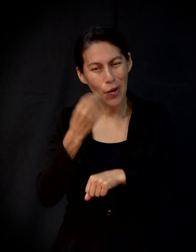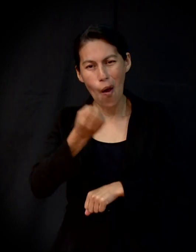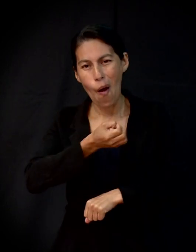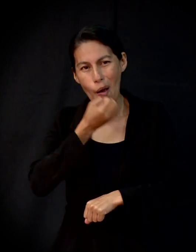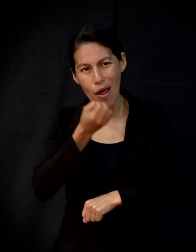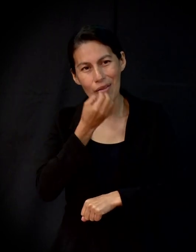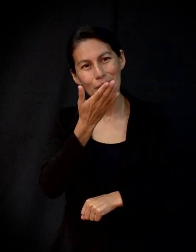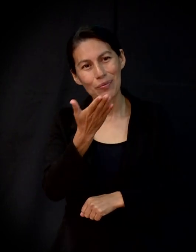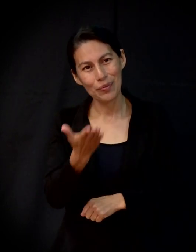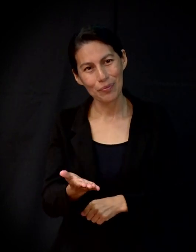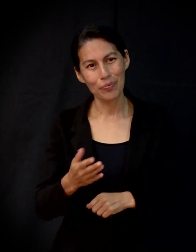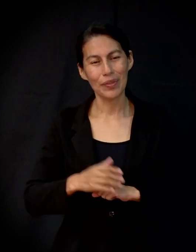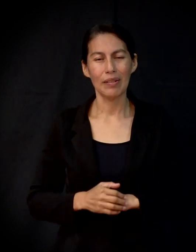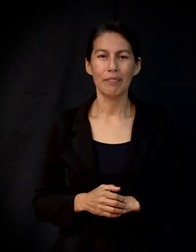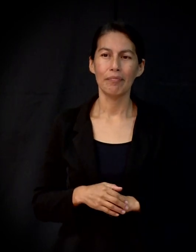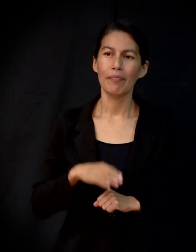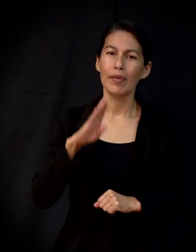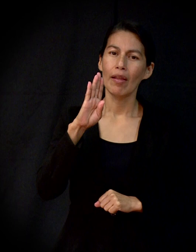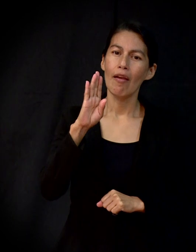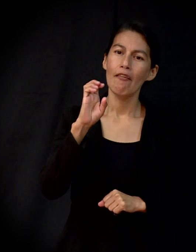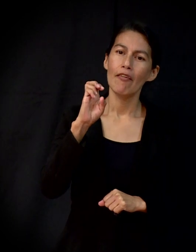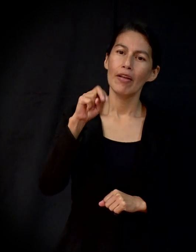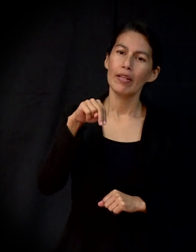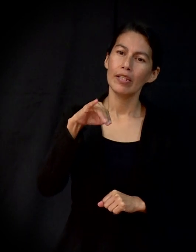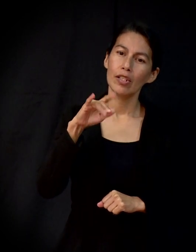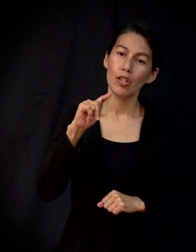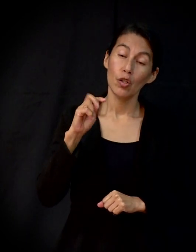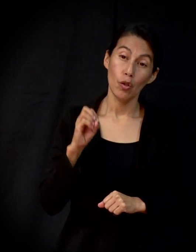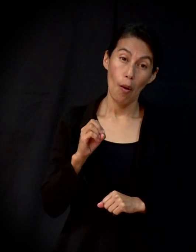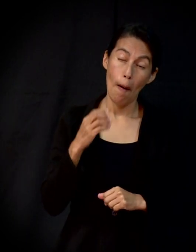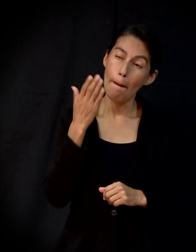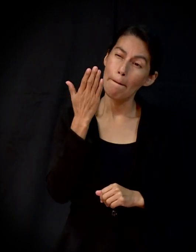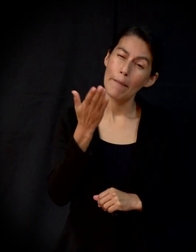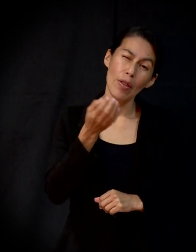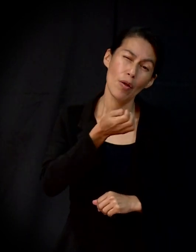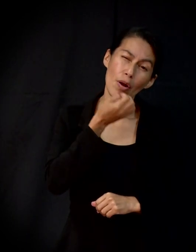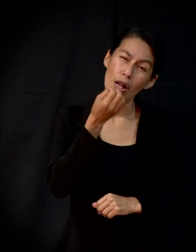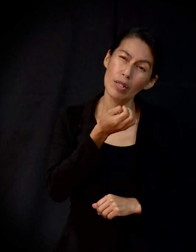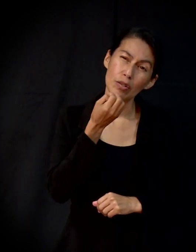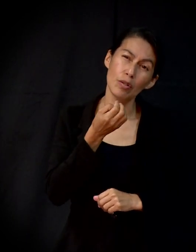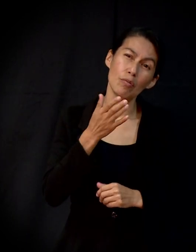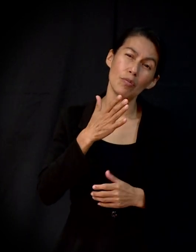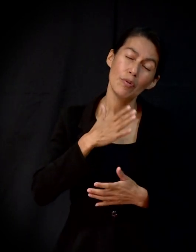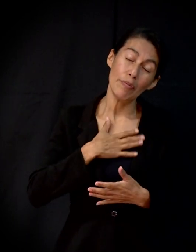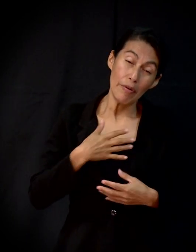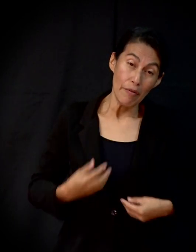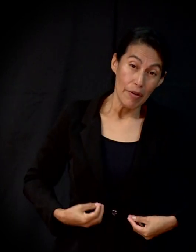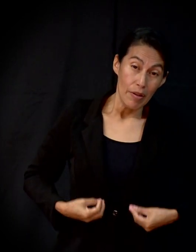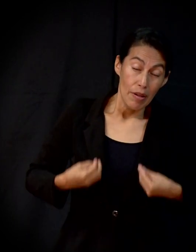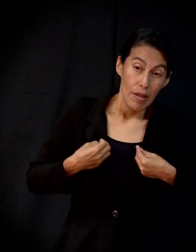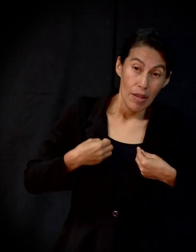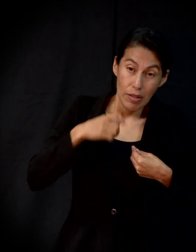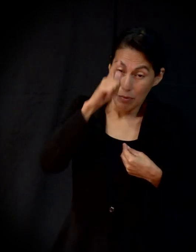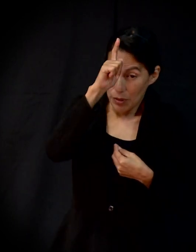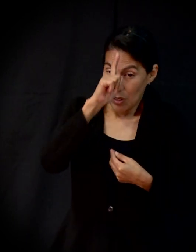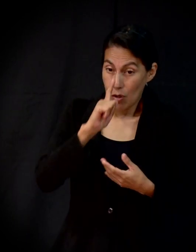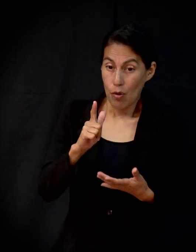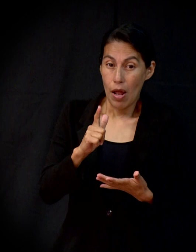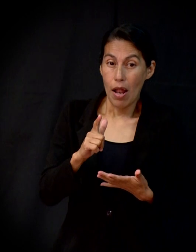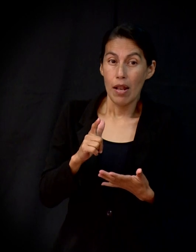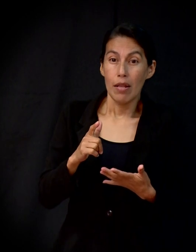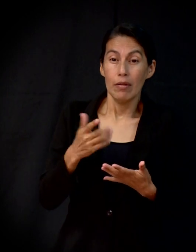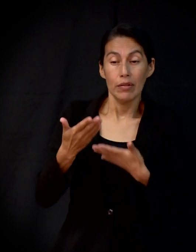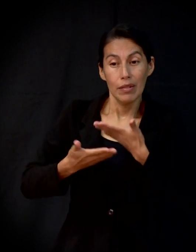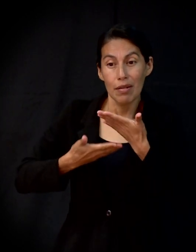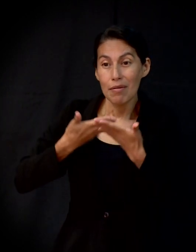Juan Benito, pido oración amablemente por mi vida espiritual y mi servicio a Dios. Amén. Qué hermosa